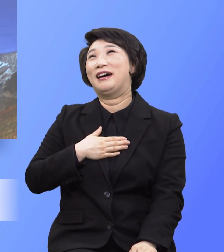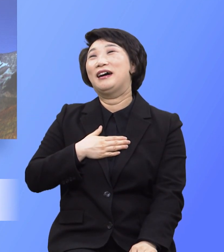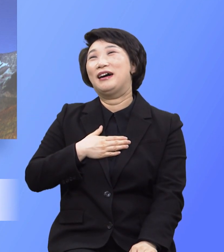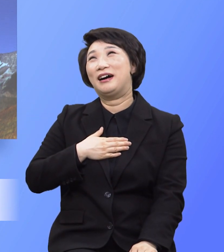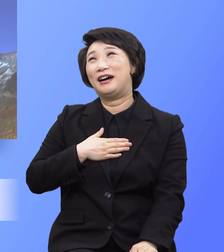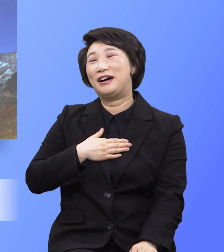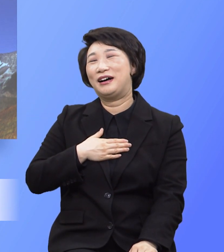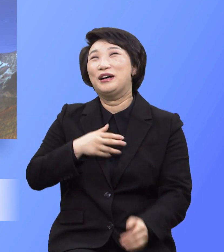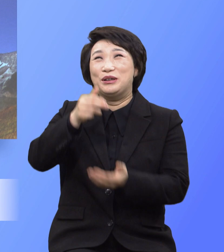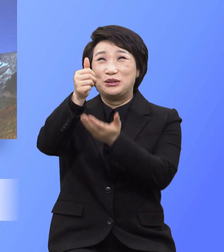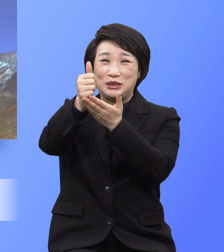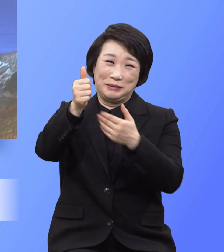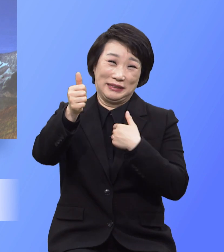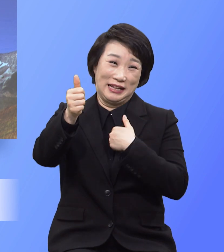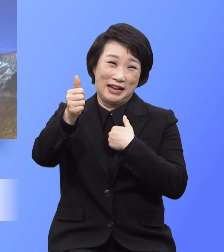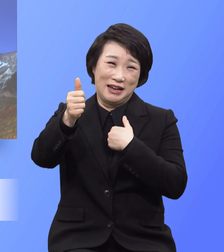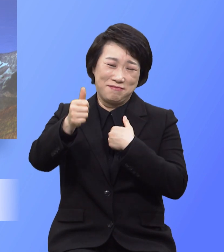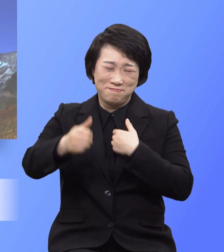주님이 꽉